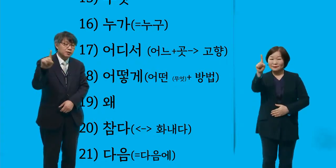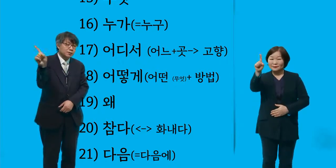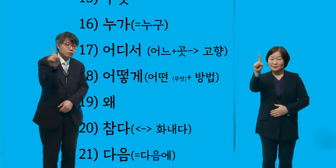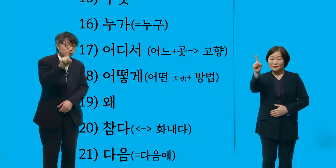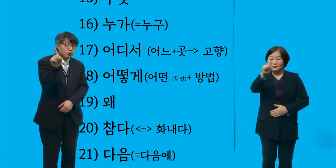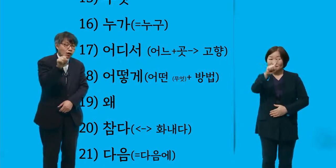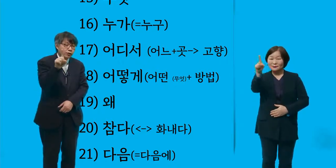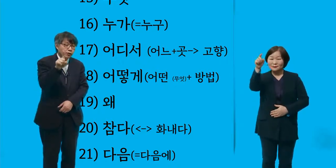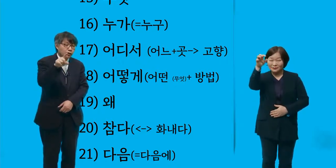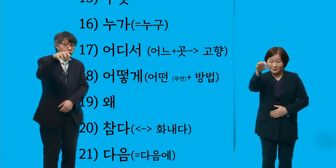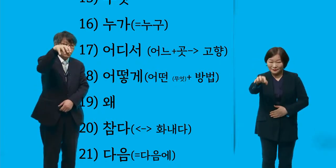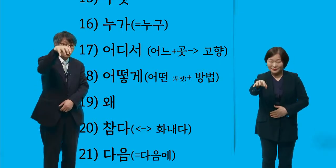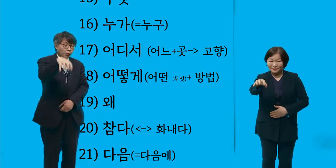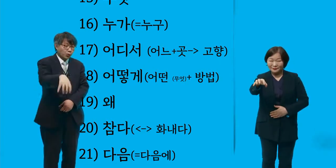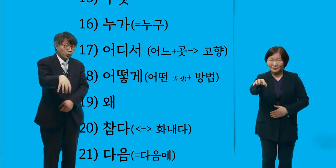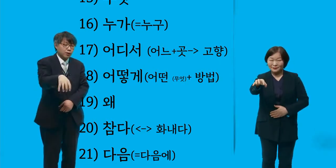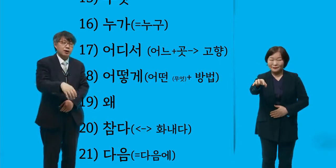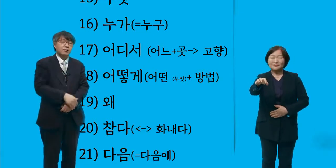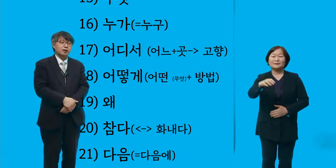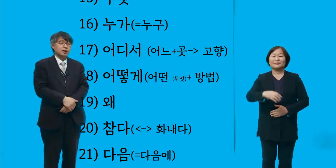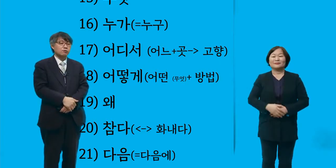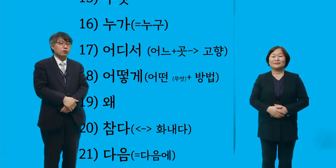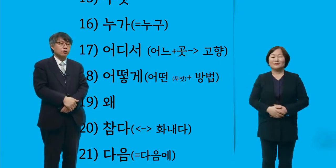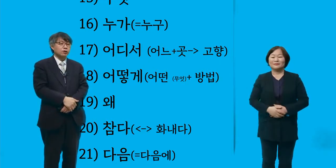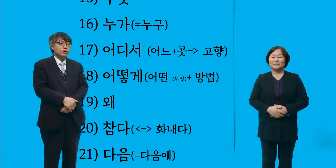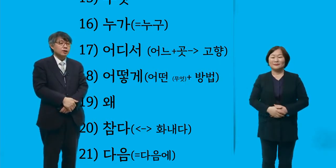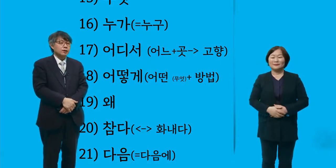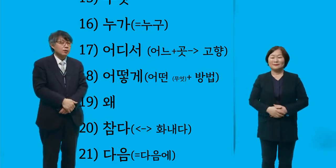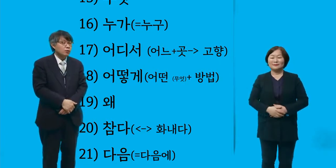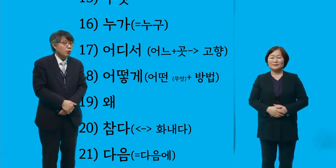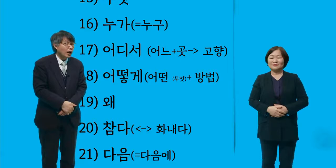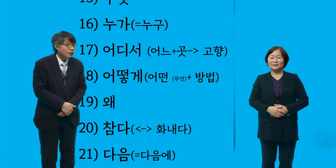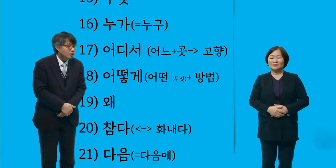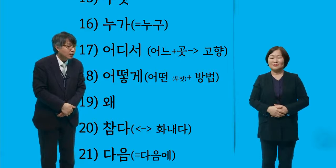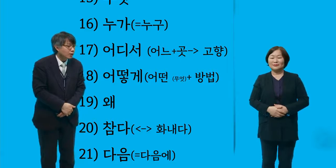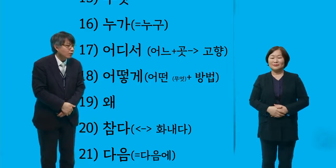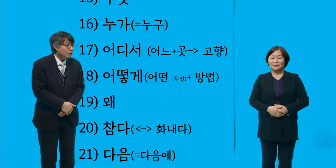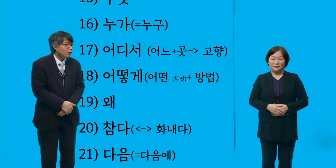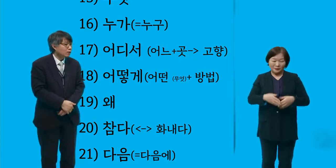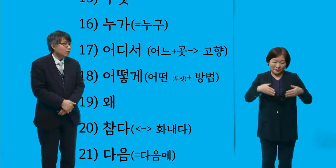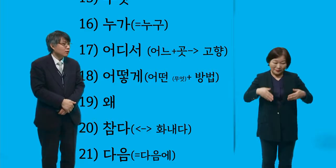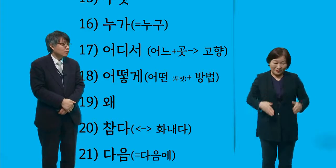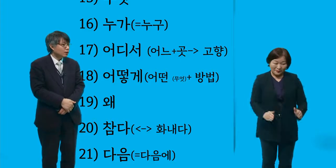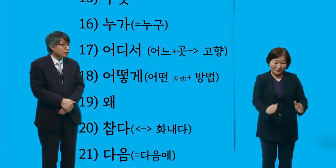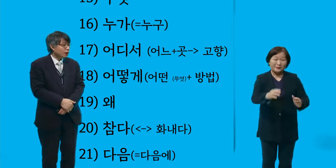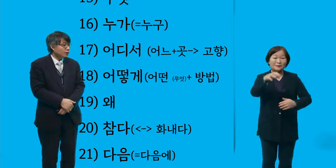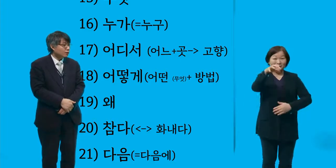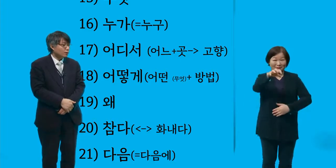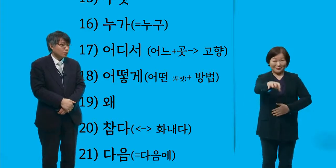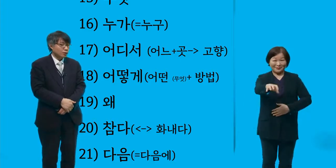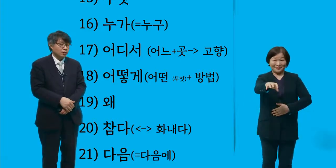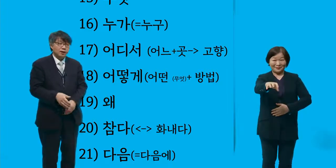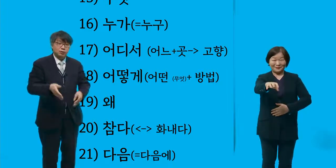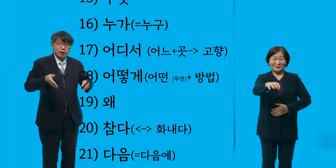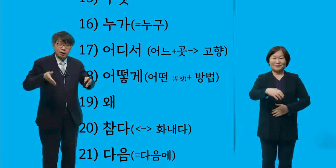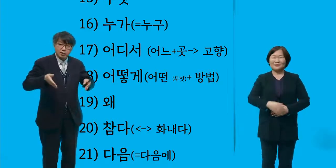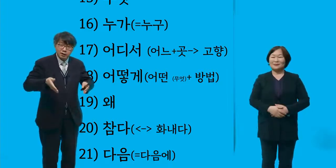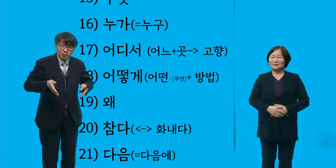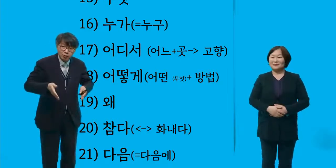되겠습니다. 무엇, 곳 하면 될 것 같고요. 그 다음에 고향은 어떻게 한다고요? 태어난 곳. 나중에 태어나다